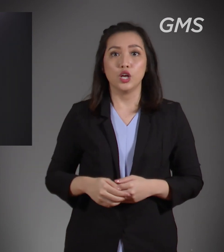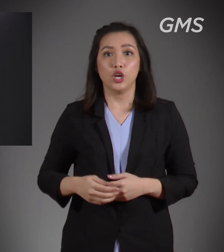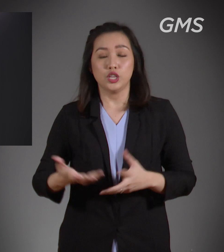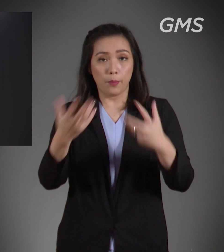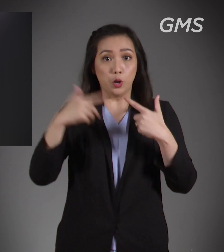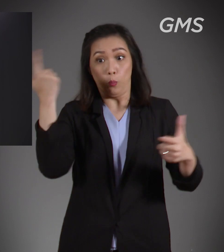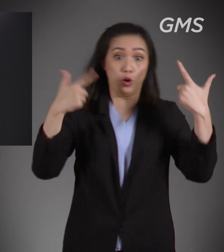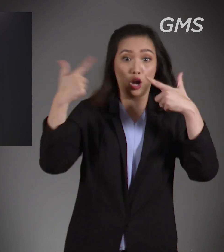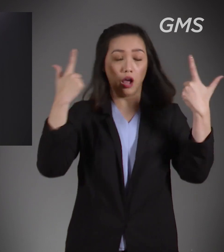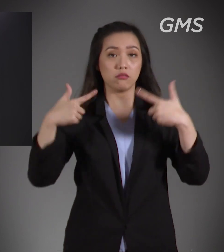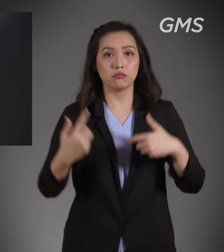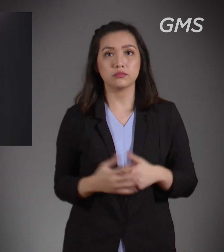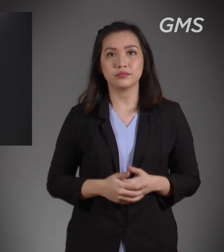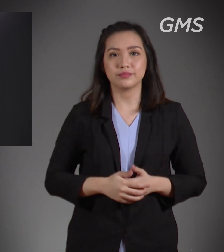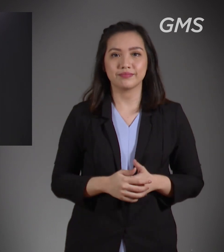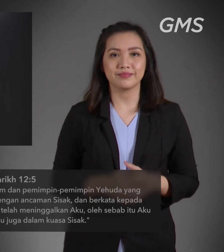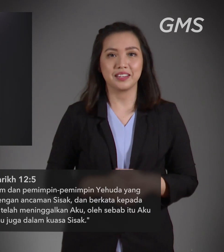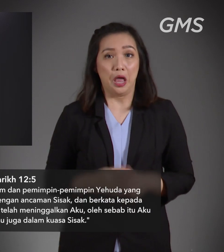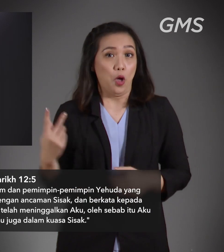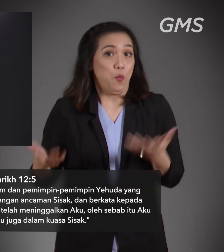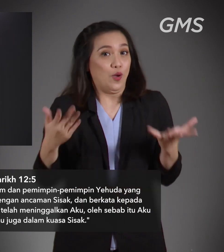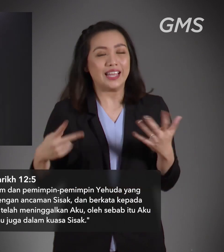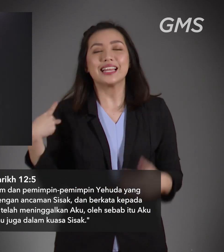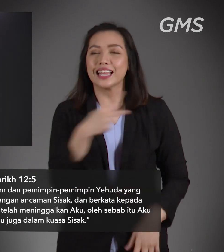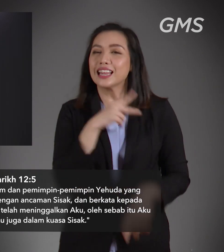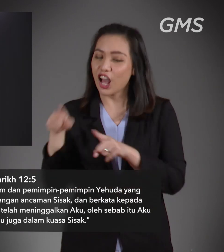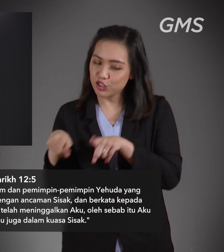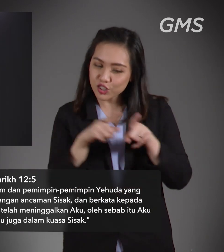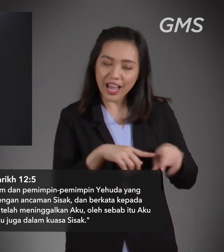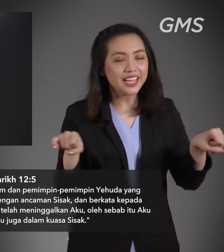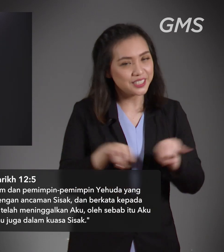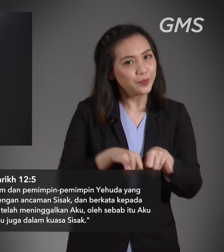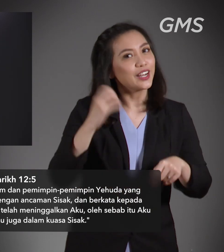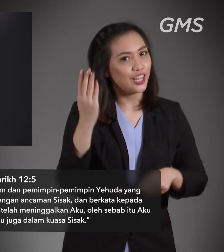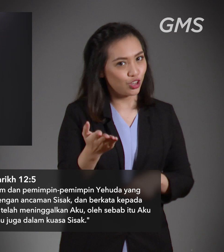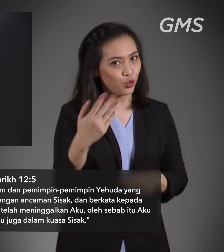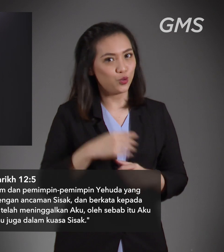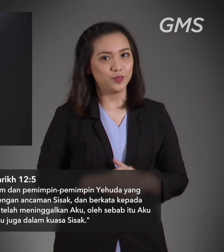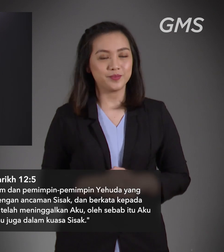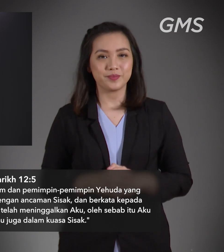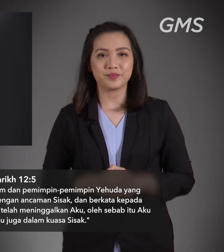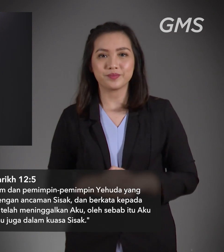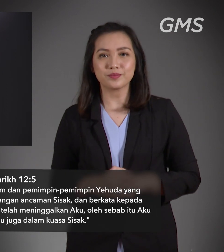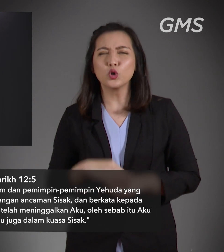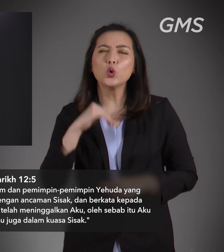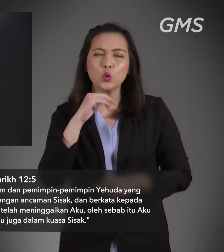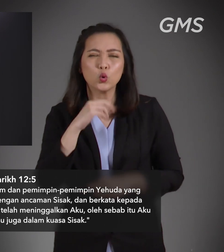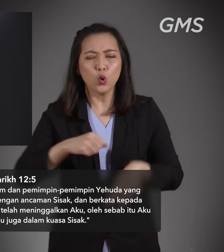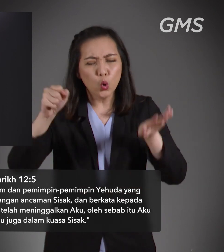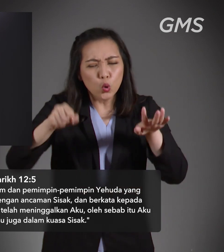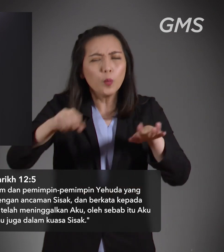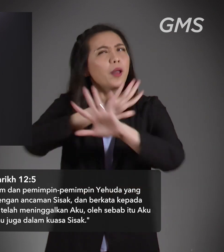gitu kadang-kadang. Ayat 5. Nabi Semaya datang kepada Rehabeam dan pemimpin-pemimpin Yehuda yang berkumpul di